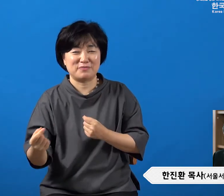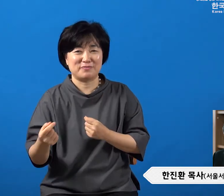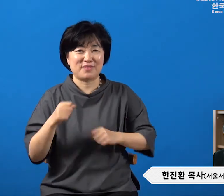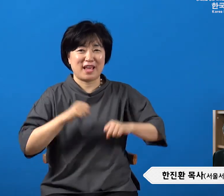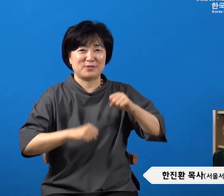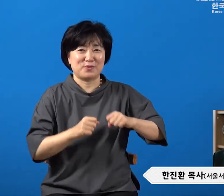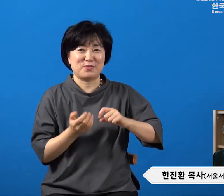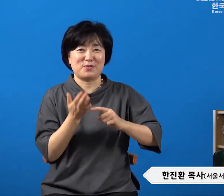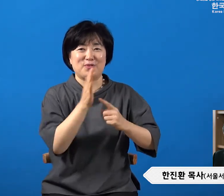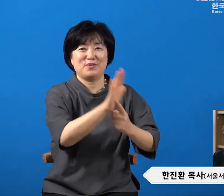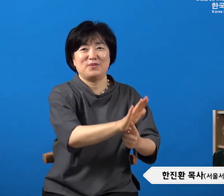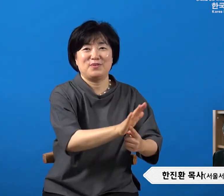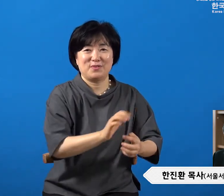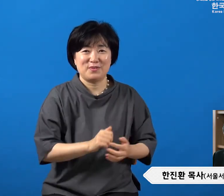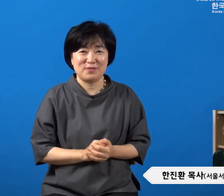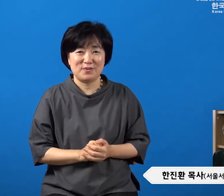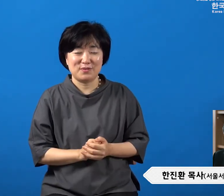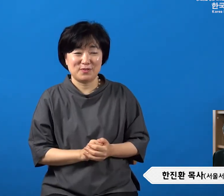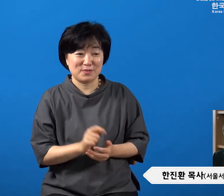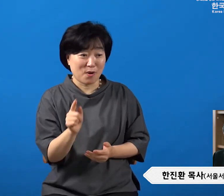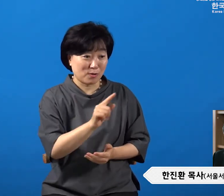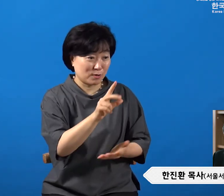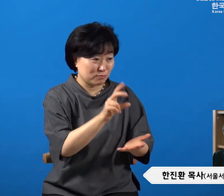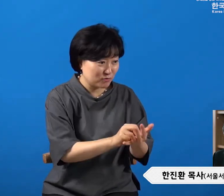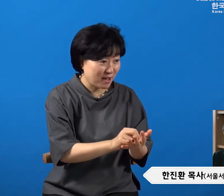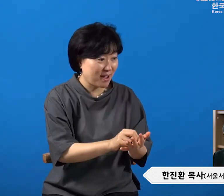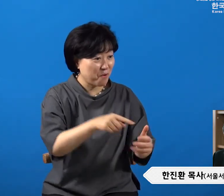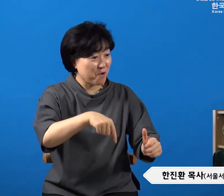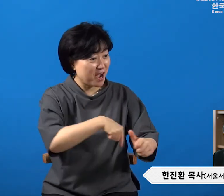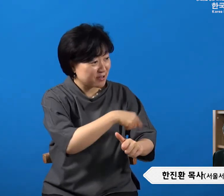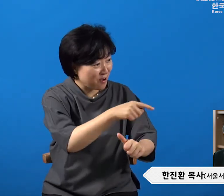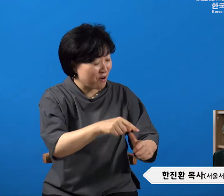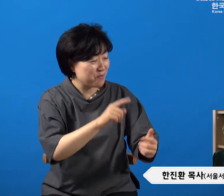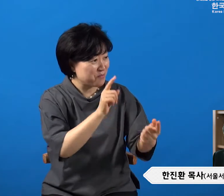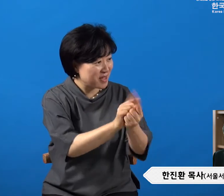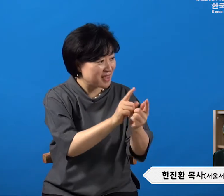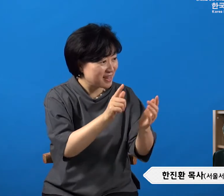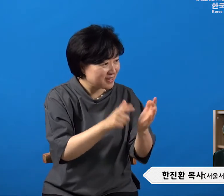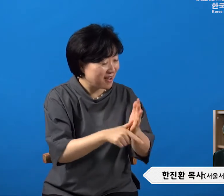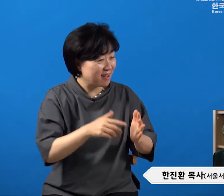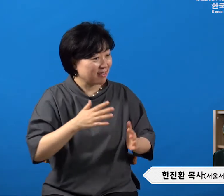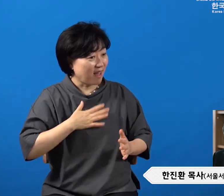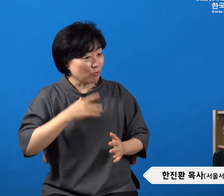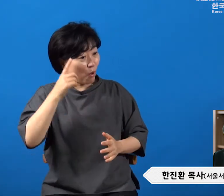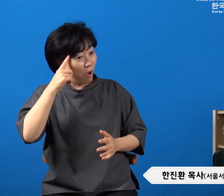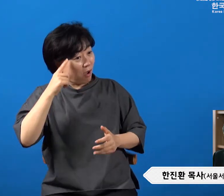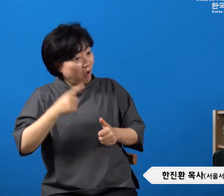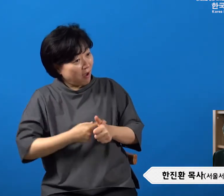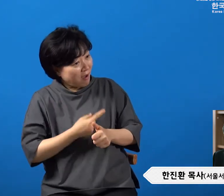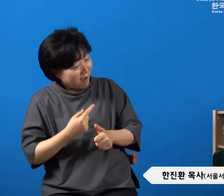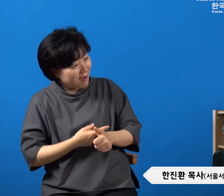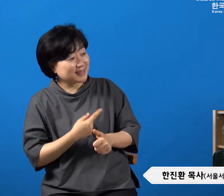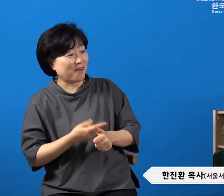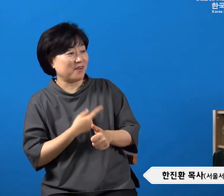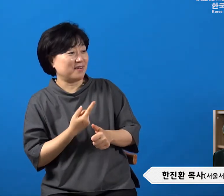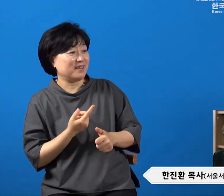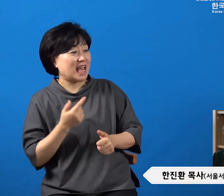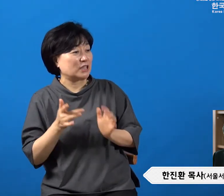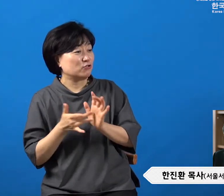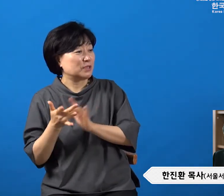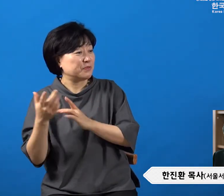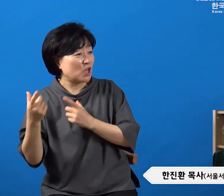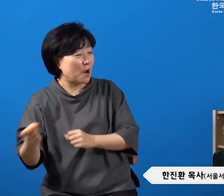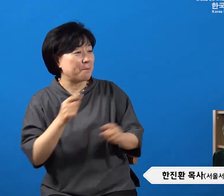예수님처럼 행동하게 될 것입니다. 무슨 문제 부딪히든지 간에 나도 모르게 저절로 예수님처럼